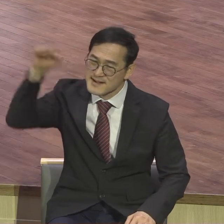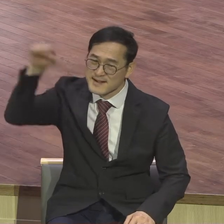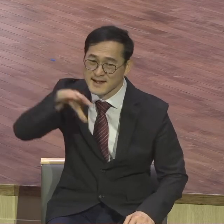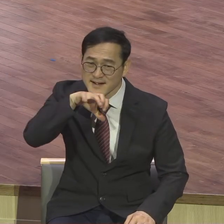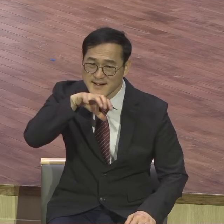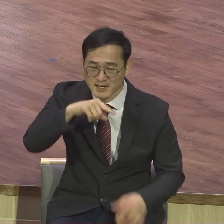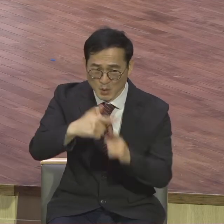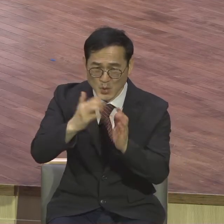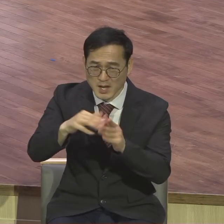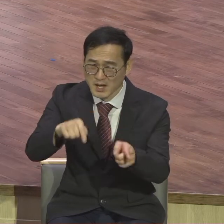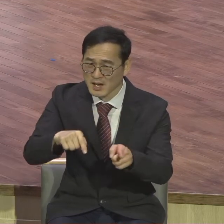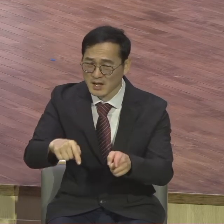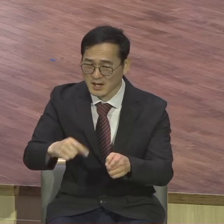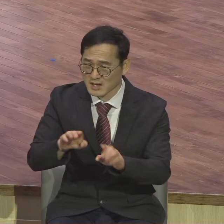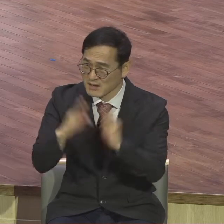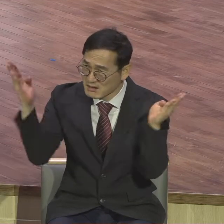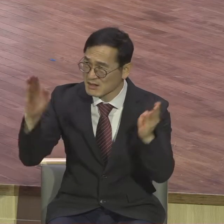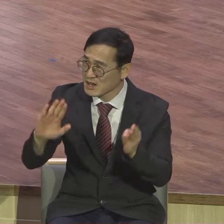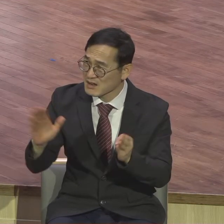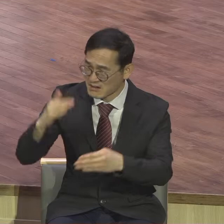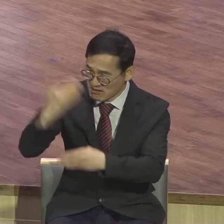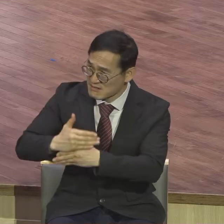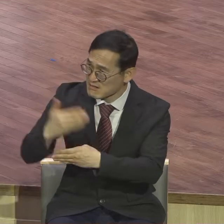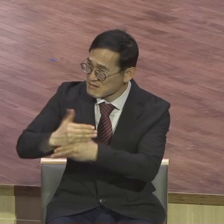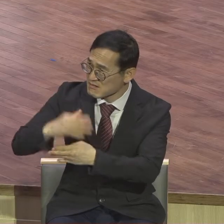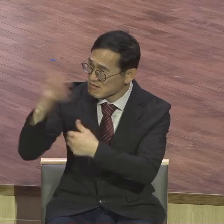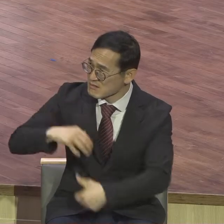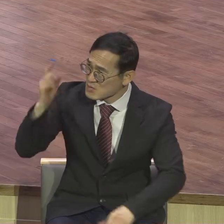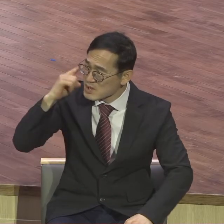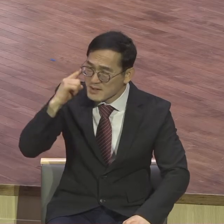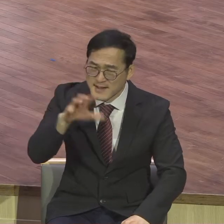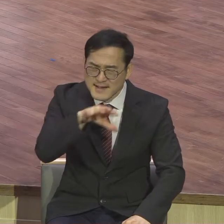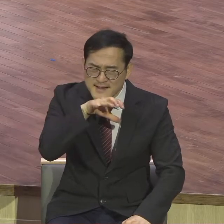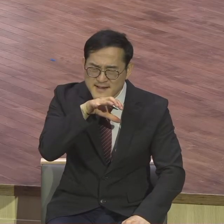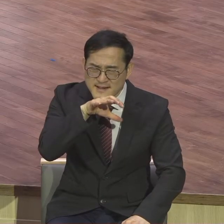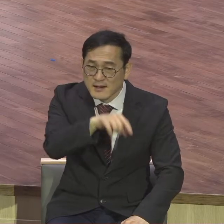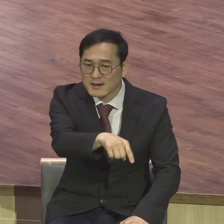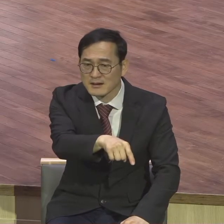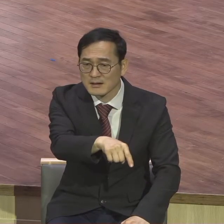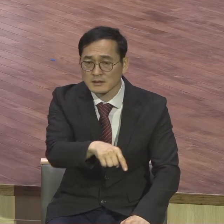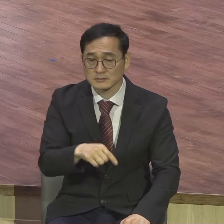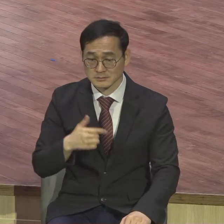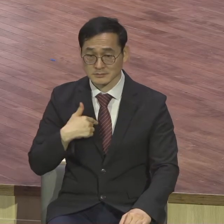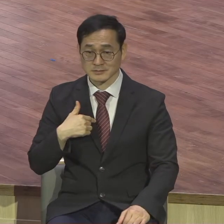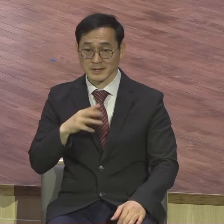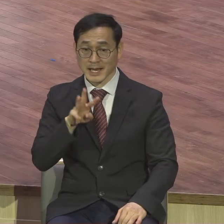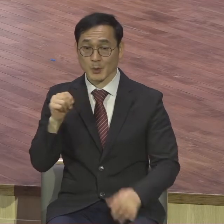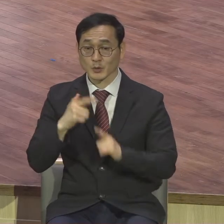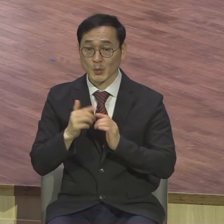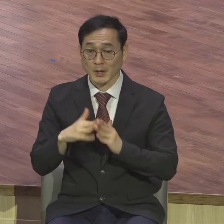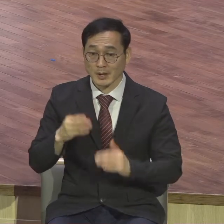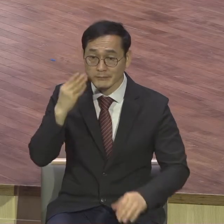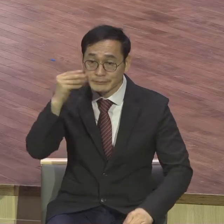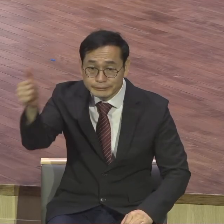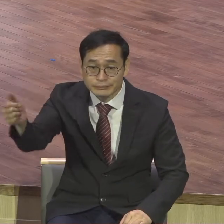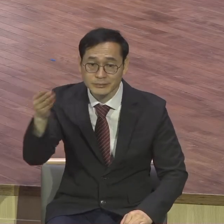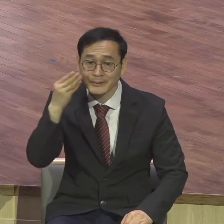아멘. 복음이 있냐 없냐 이렇게 차이가 나요. 이렇게 차이가